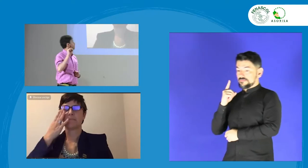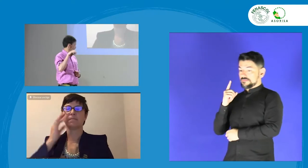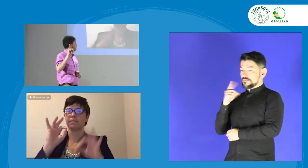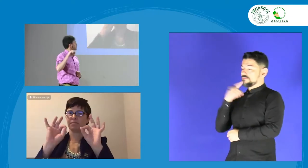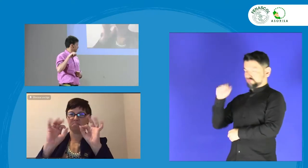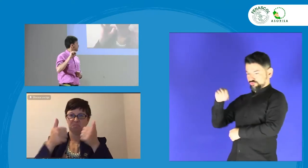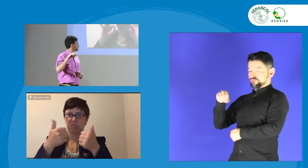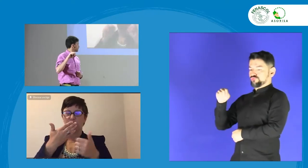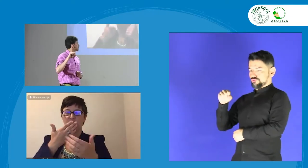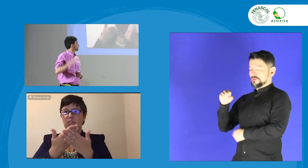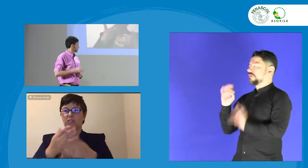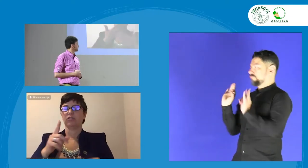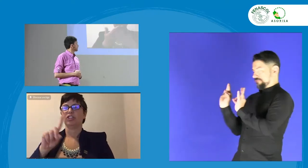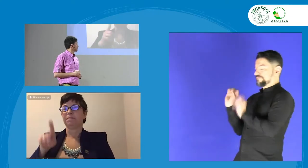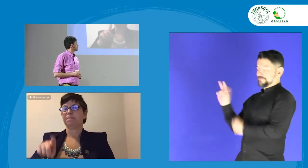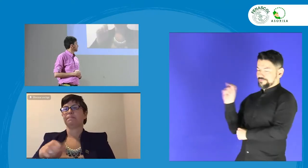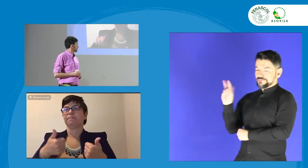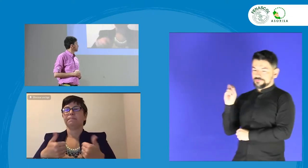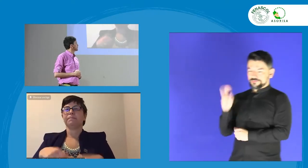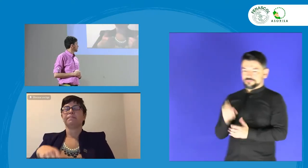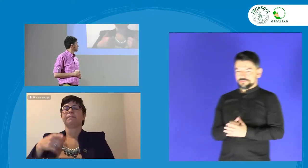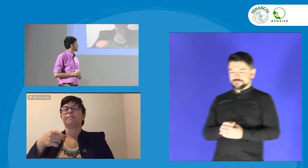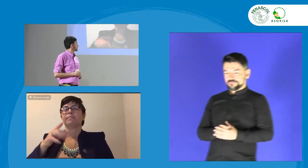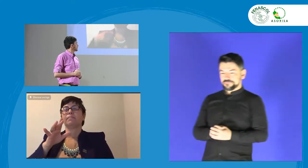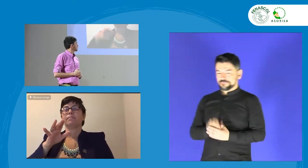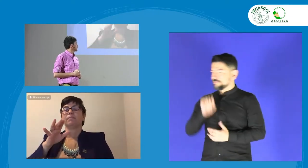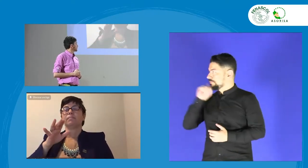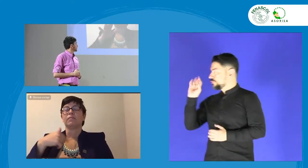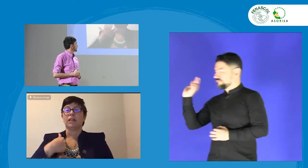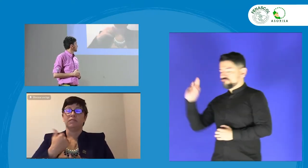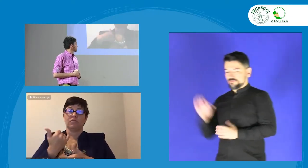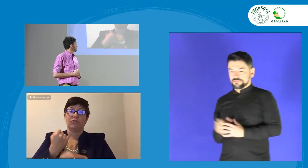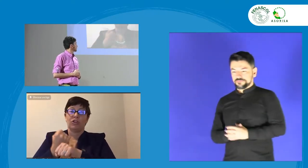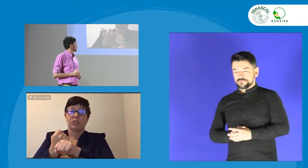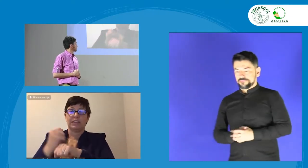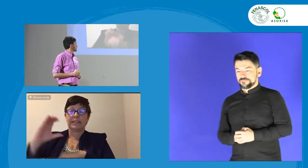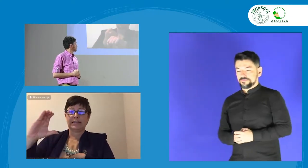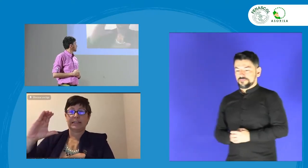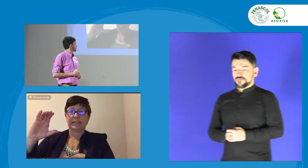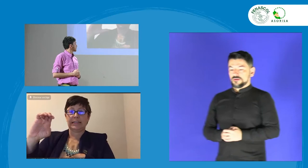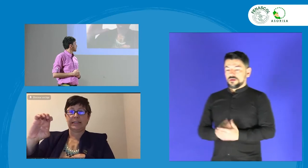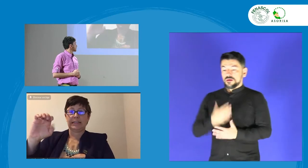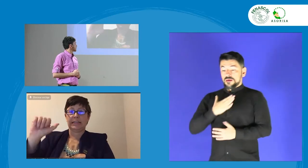sordociegos y para la comunidad mayoritaria, ¿sí? Ok, listo. Buena pregunta.